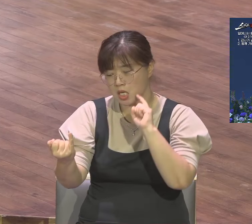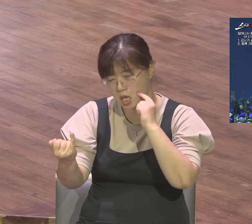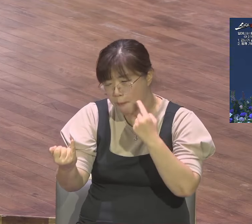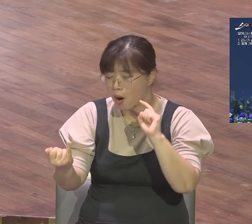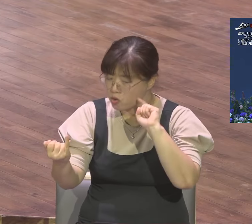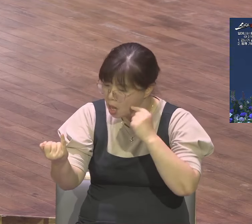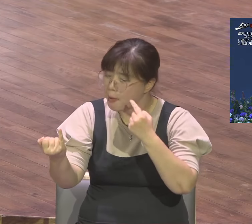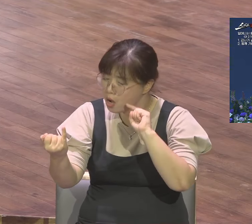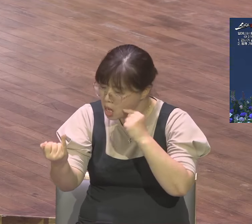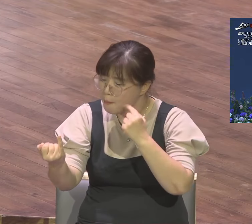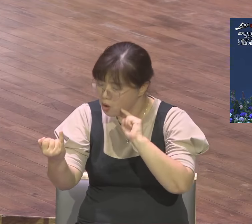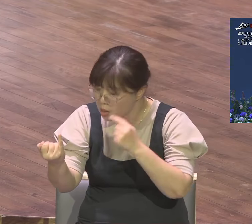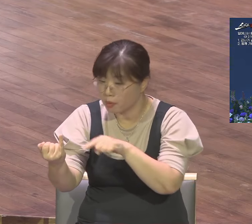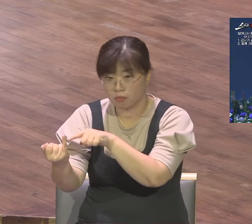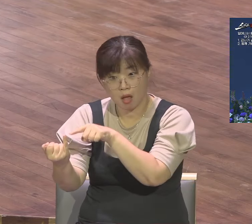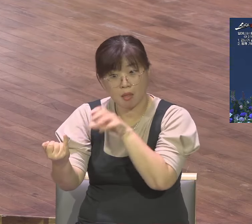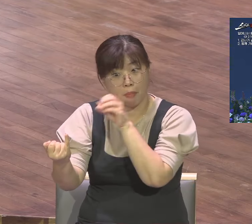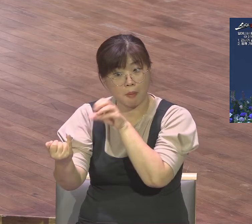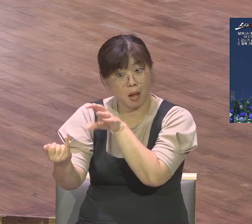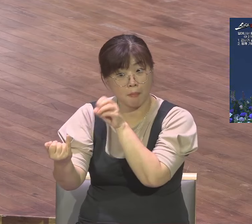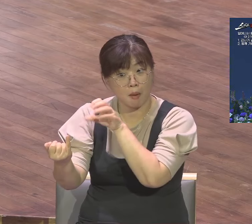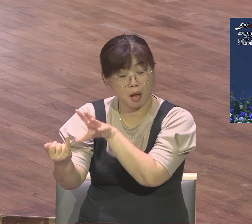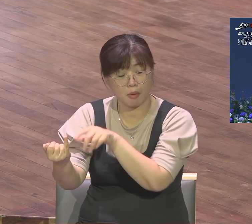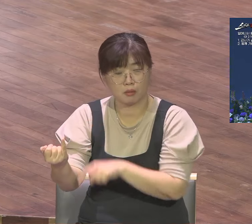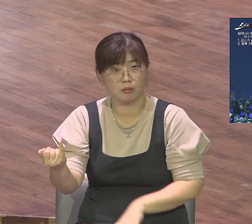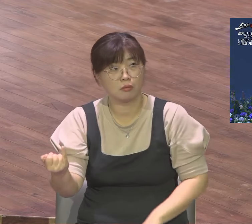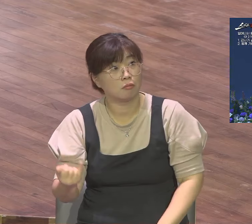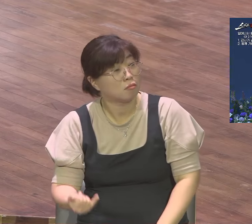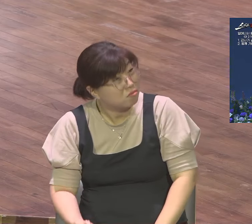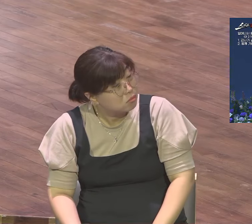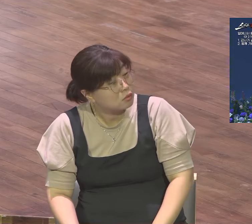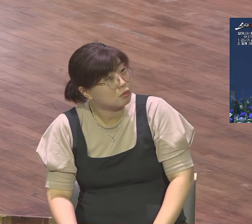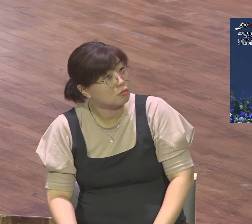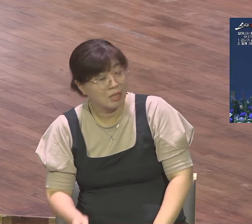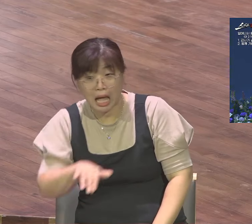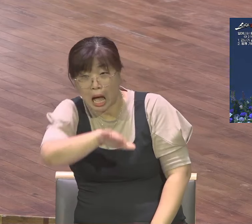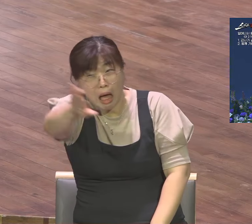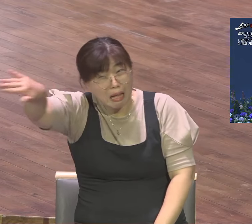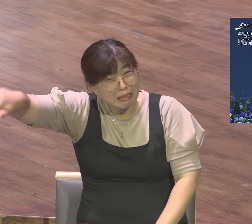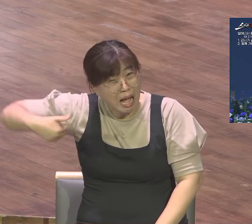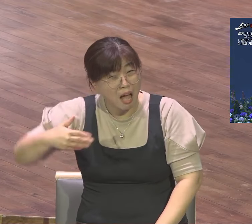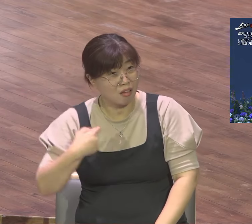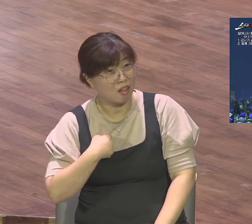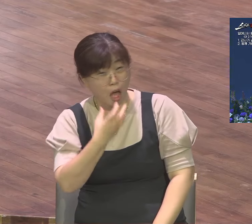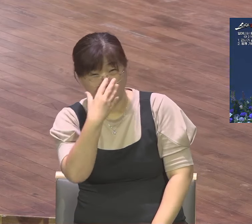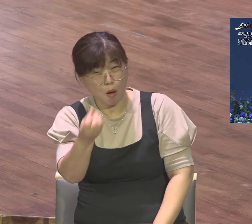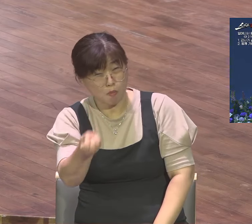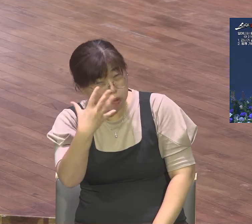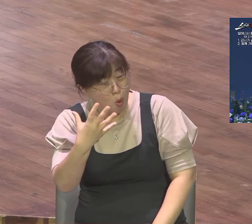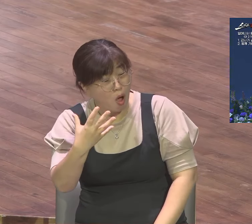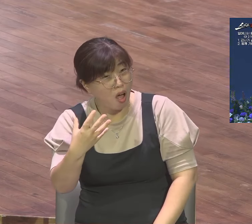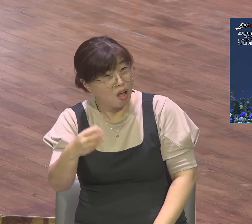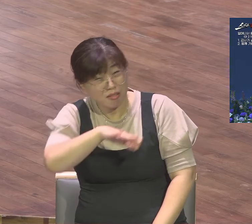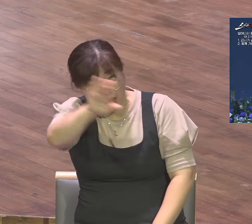남들 볼 때 되게 못생겼는데, 영 별 볼 일 없는데, 사랑은 날 살리는.